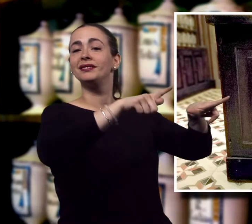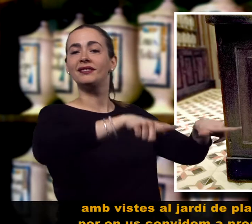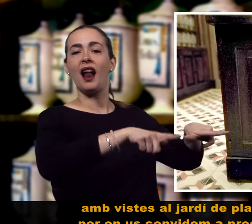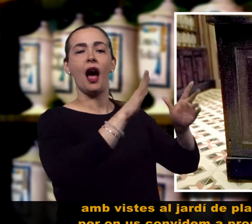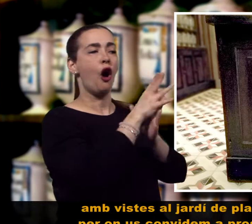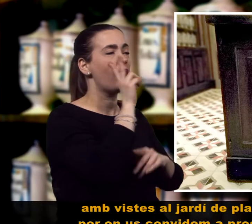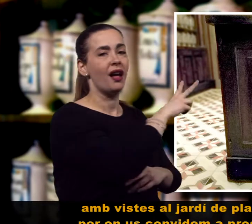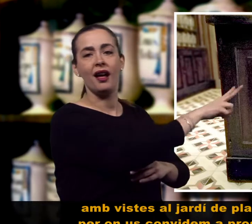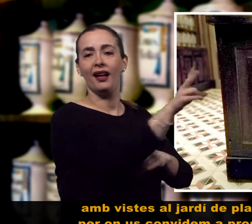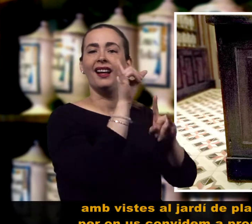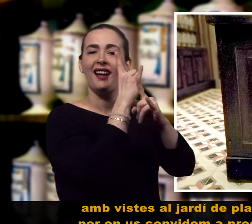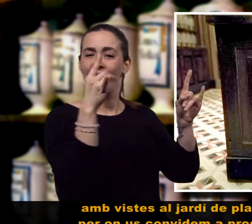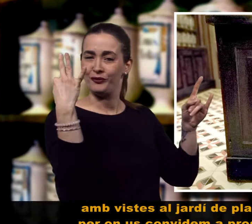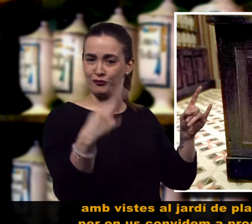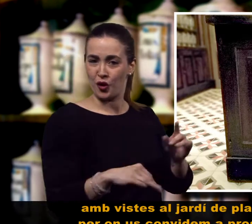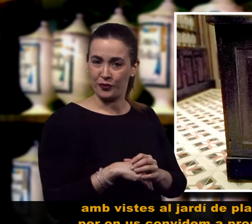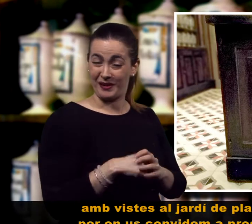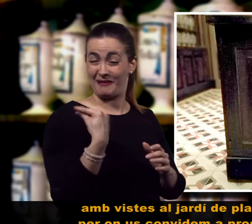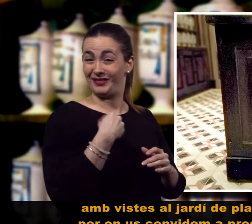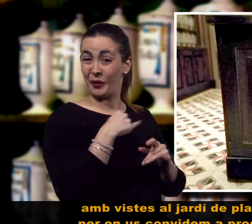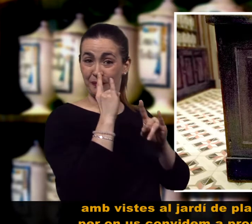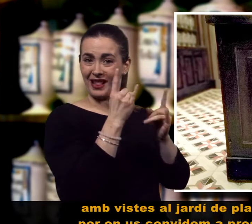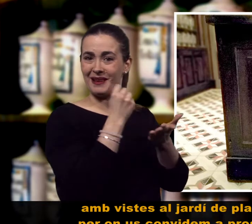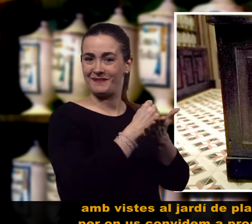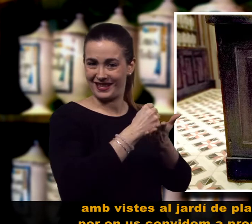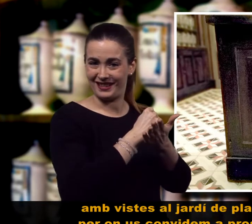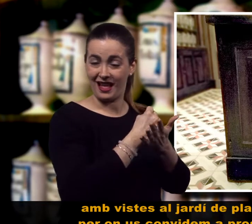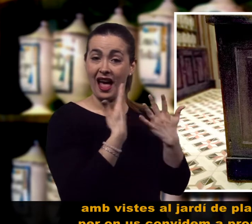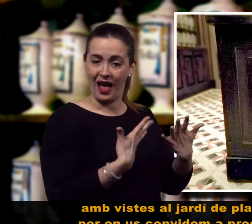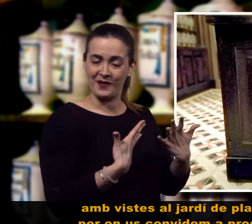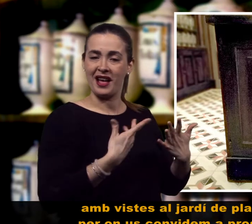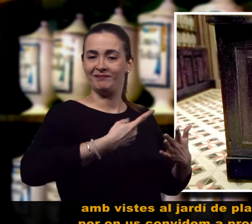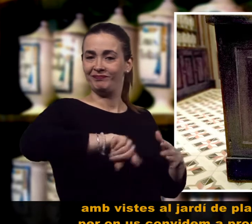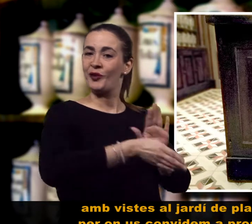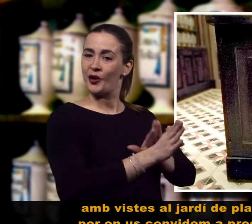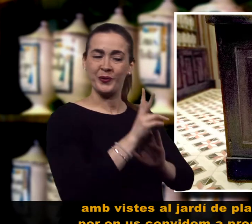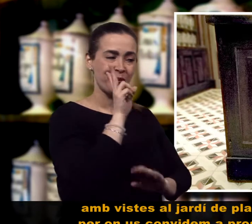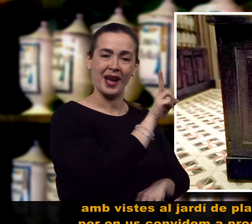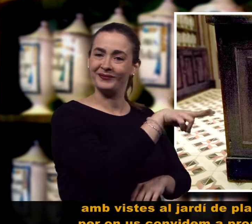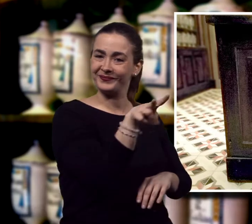galeria amb vistes al jardí de plantes remeieres, per on us convidem a prosseguir la visita.